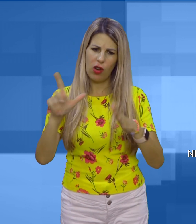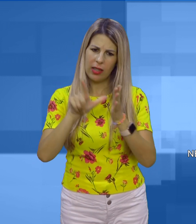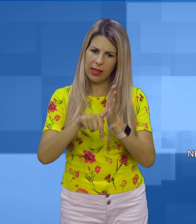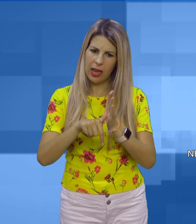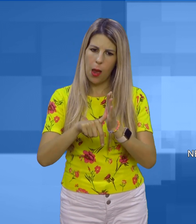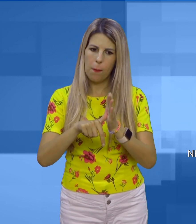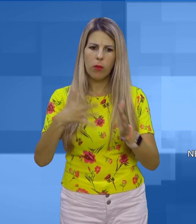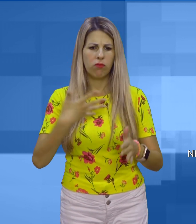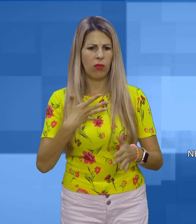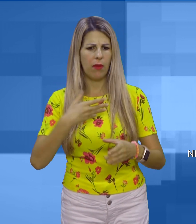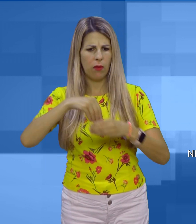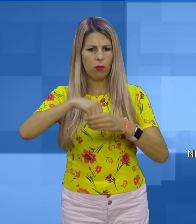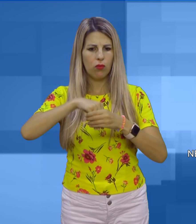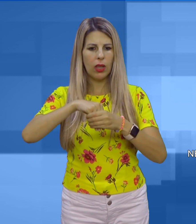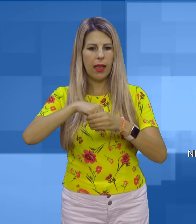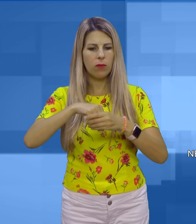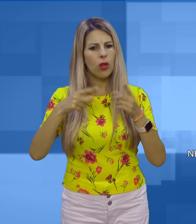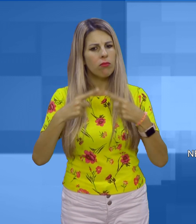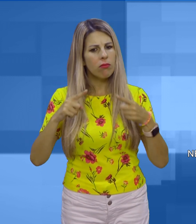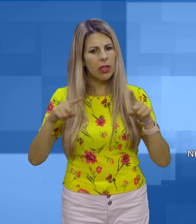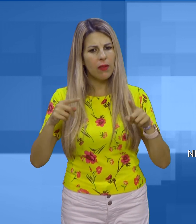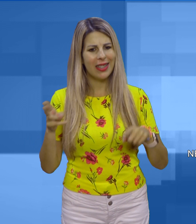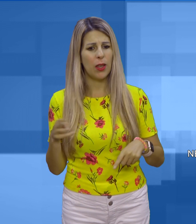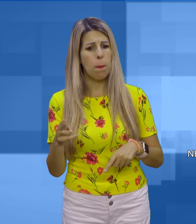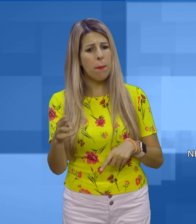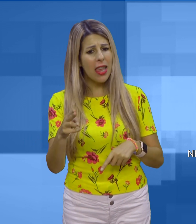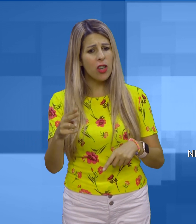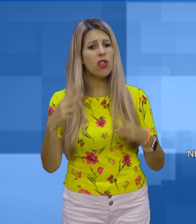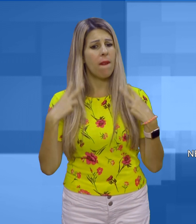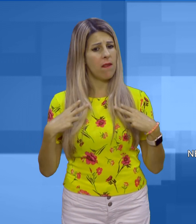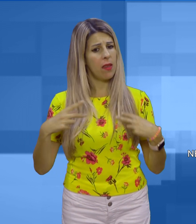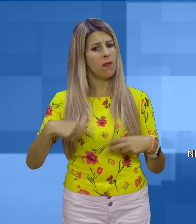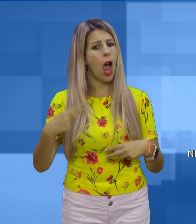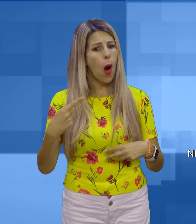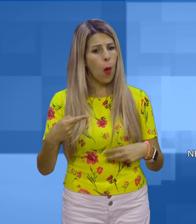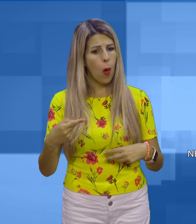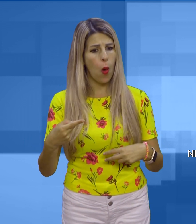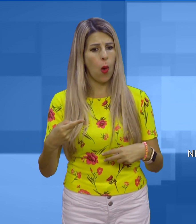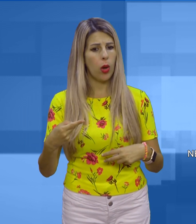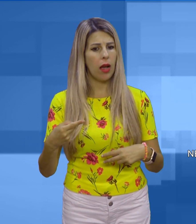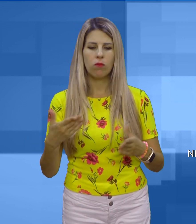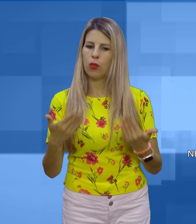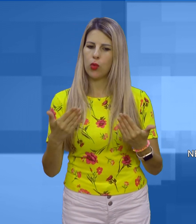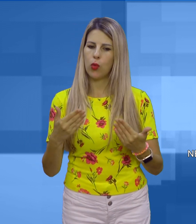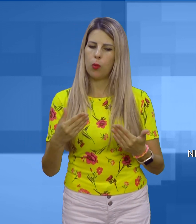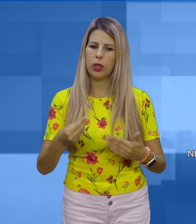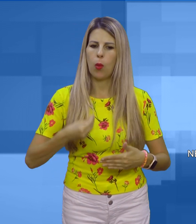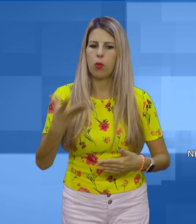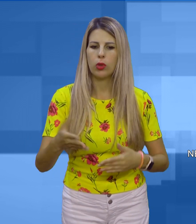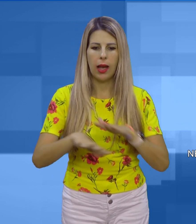vivi, che sono stati tempestivamente rimessi in mare e quindi salvati. L'area marina protetta,